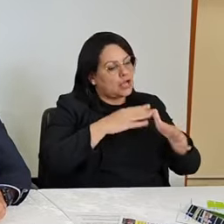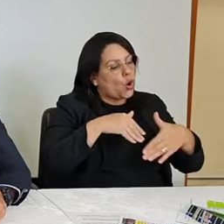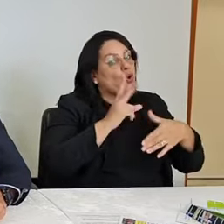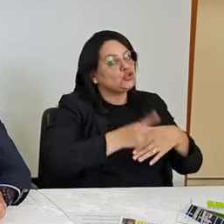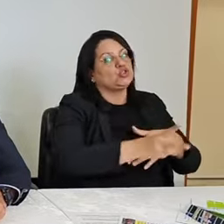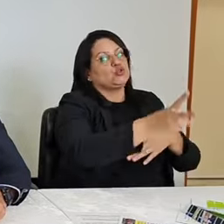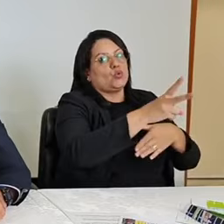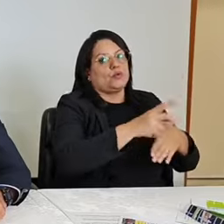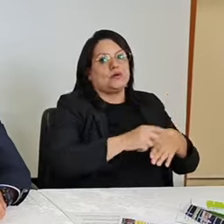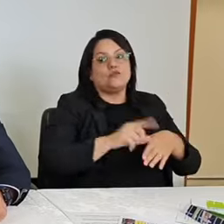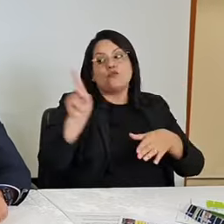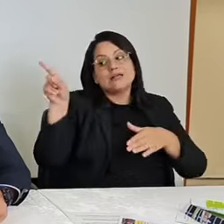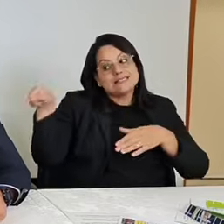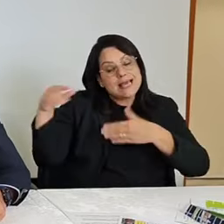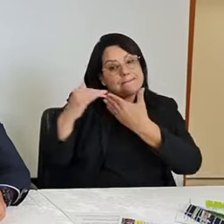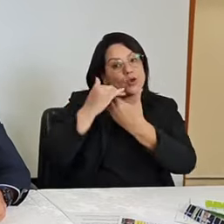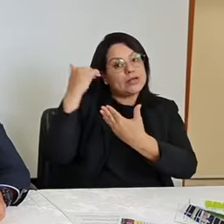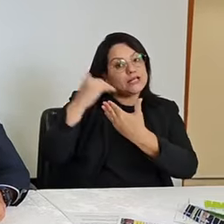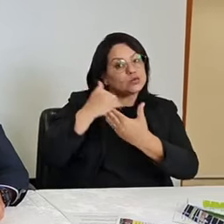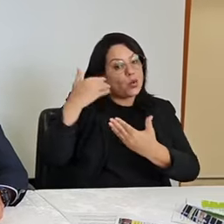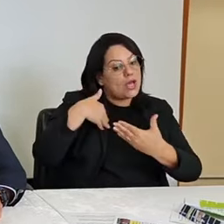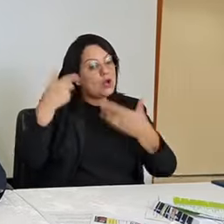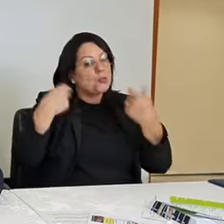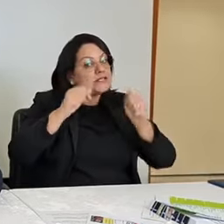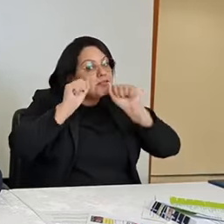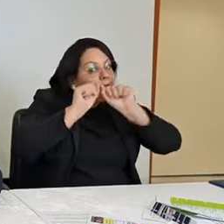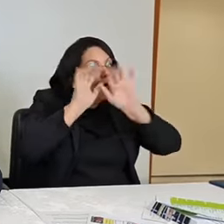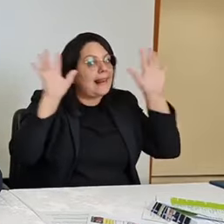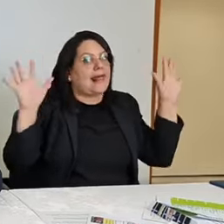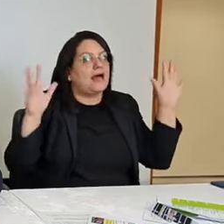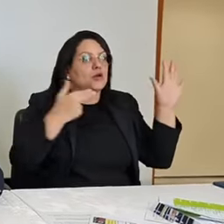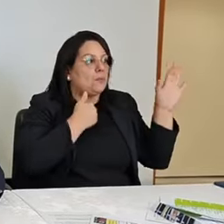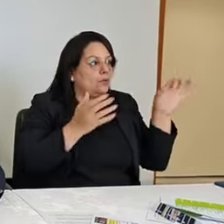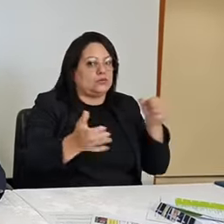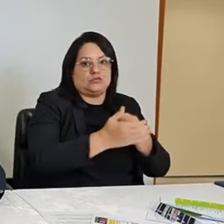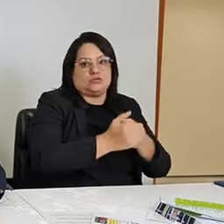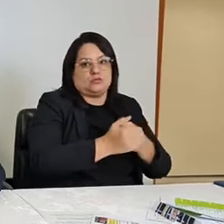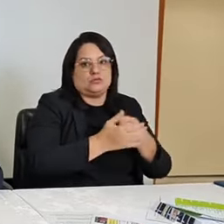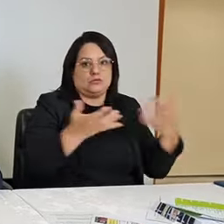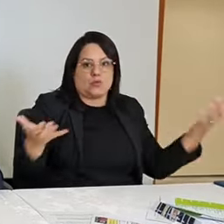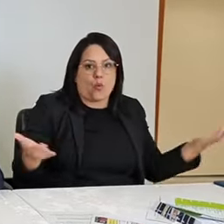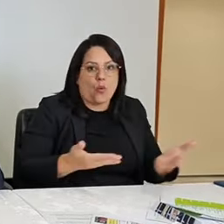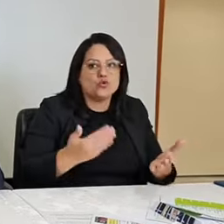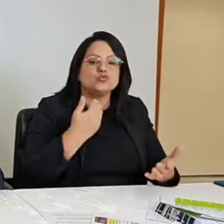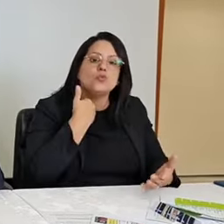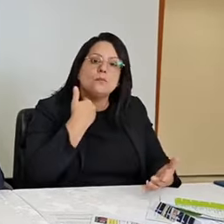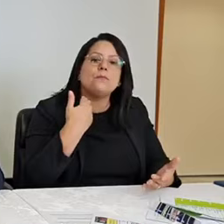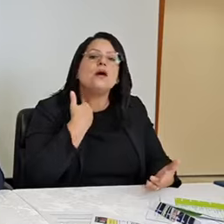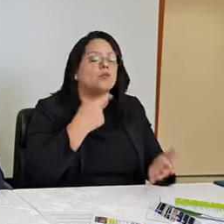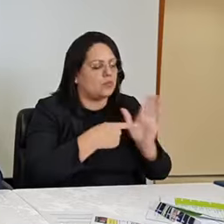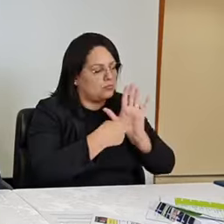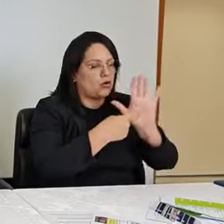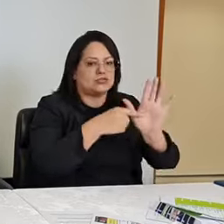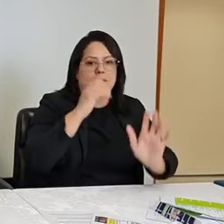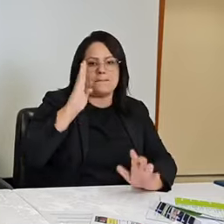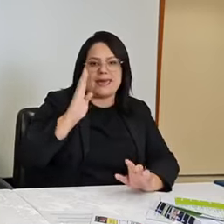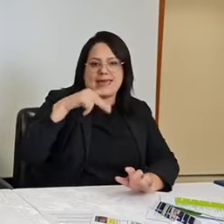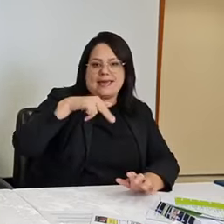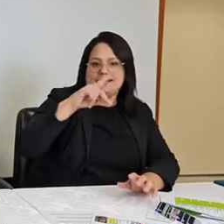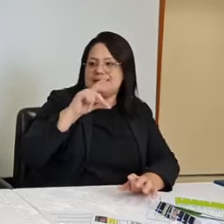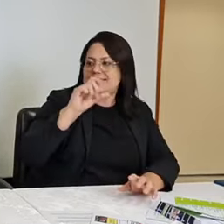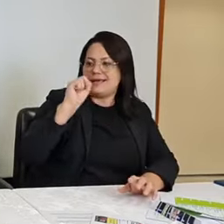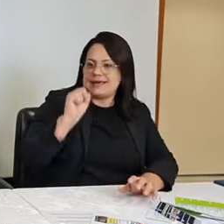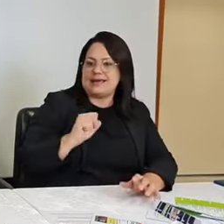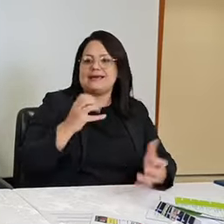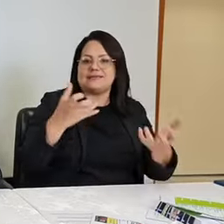aqui, presidente, que o senhor me orientou, é ser transparente e dar toda a informação. Então, o banco hoje disponibiliza toda a informação. O BNDES Sim. é uma